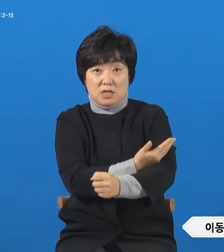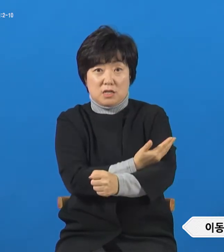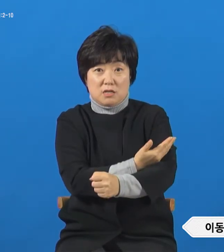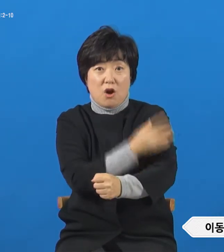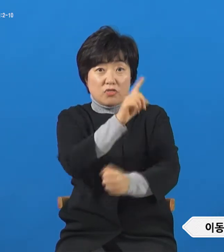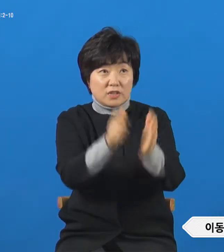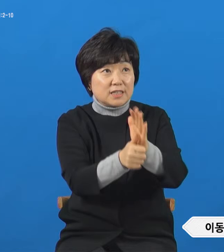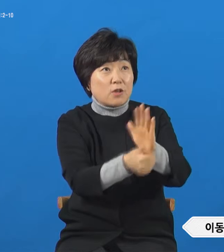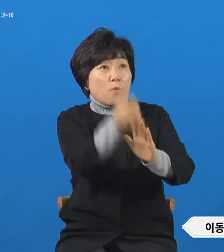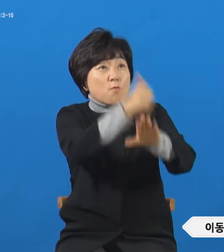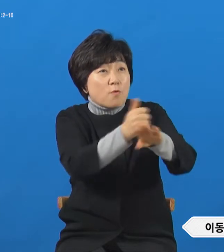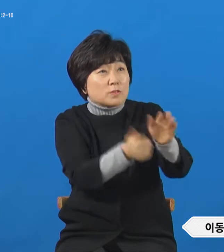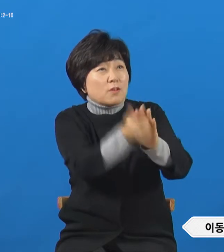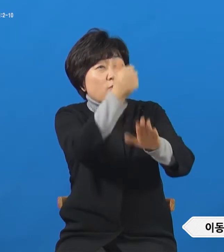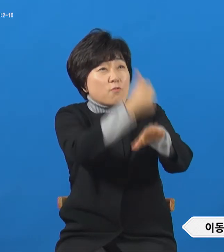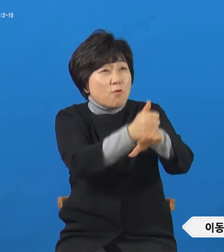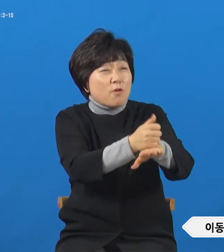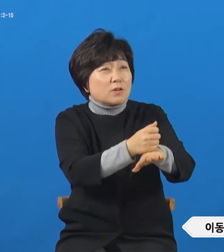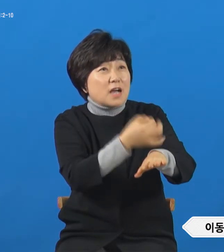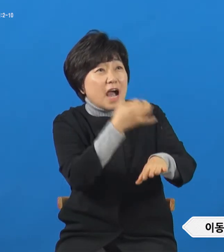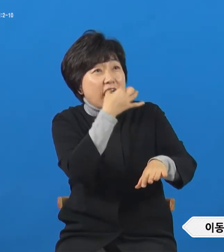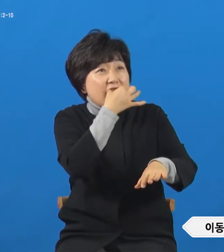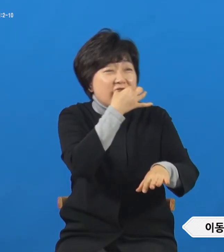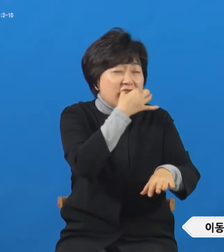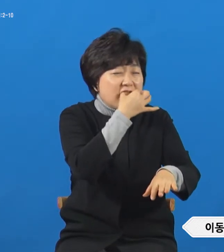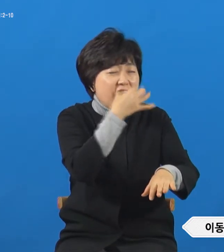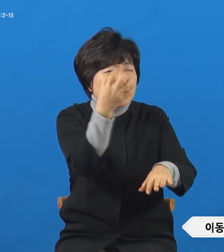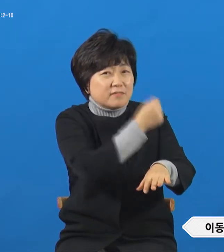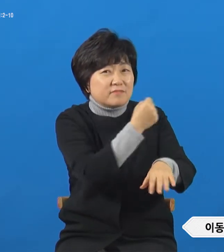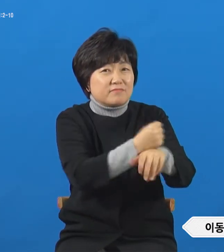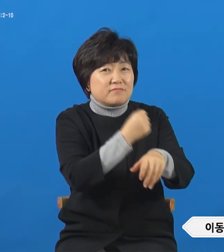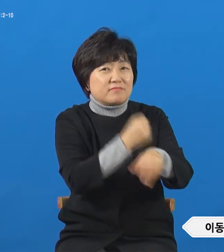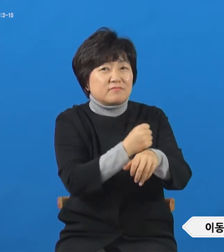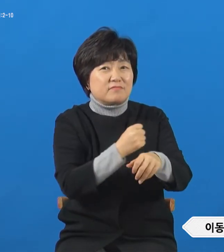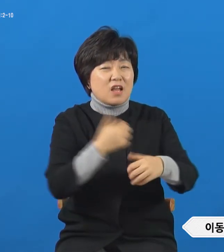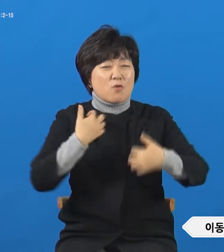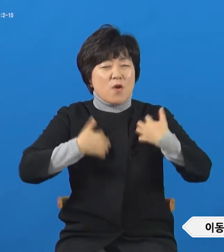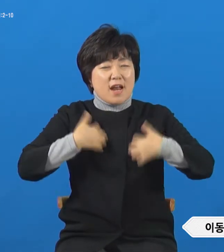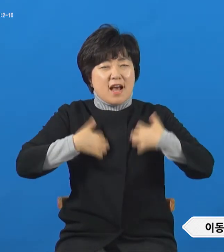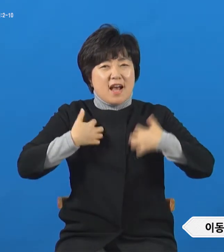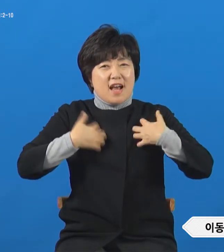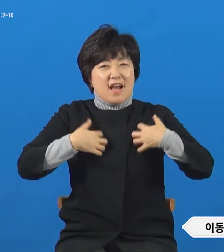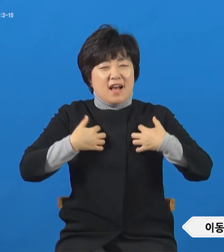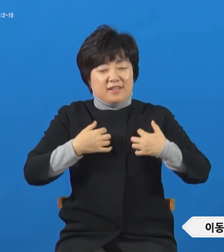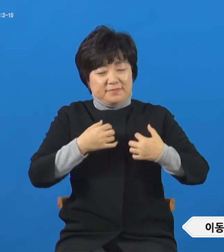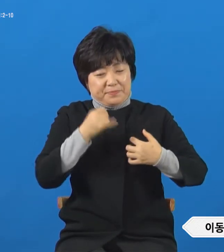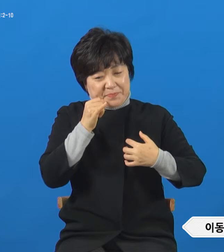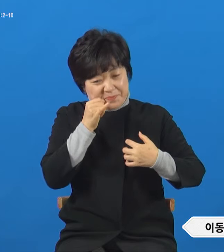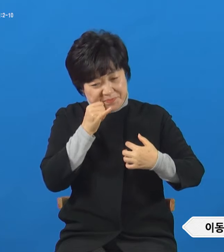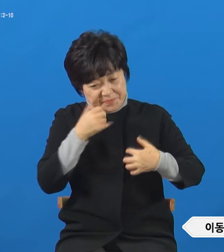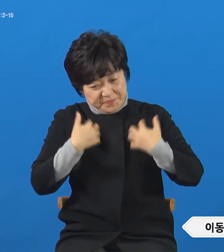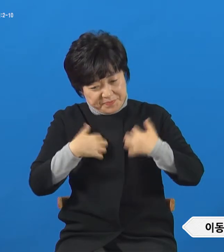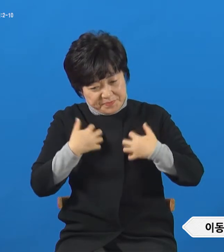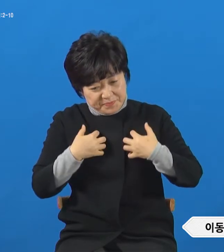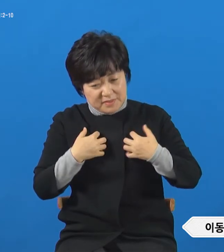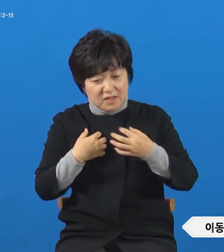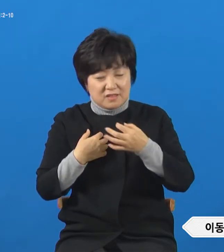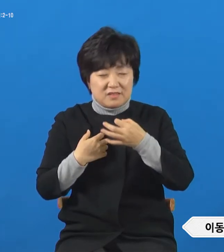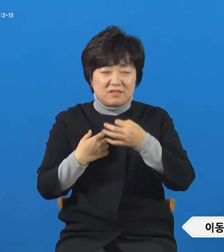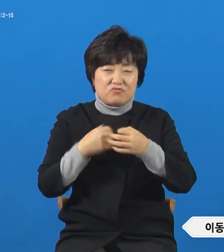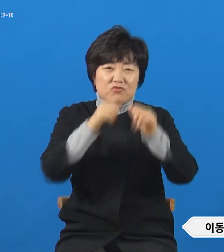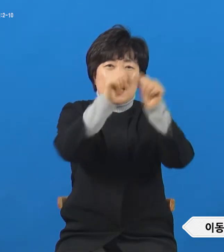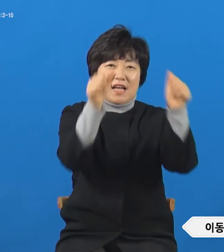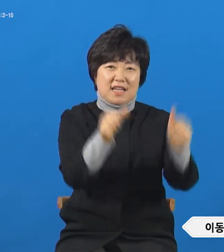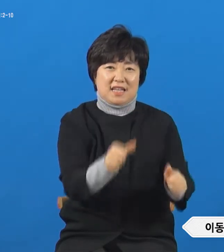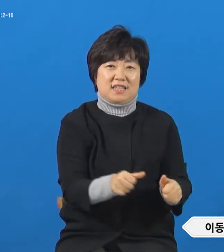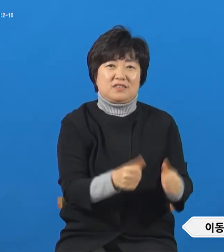때로는 성공이 우상일 수가 있습니다. 성취도 우상일 수가 있습니다. 때로는 쾌락이 인생의 쾌락이 우상이 될